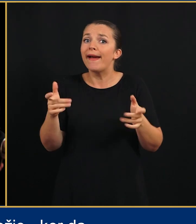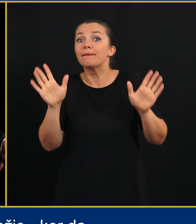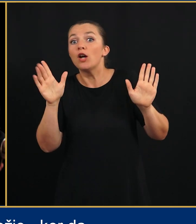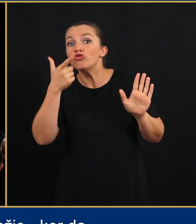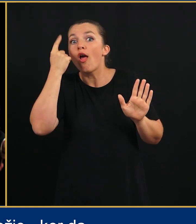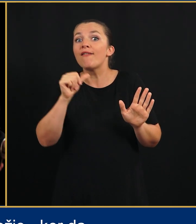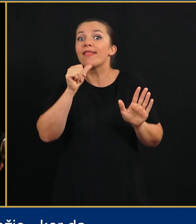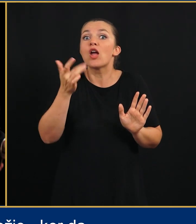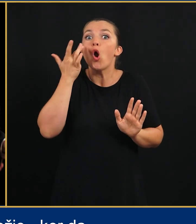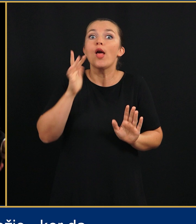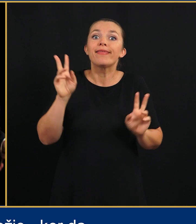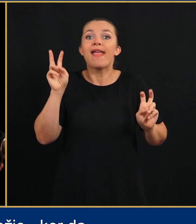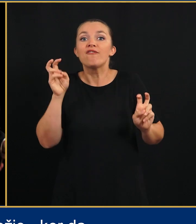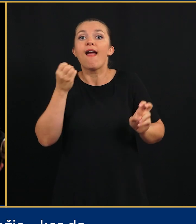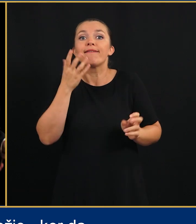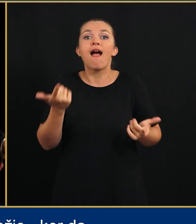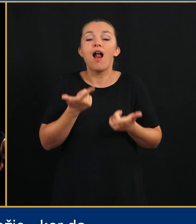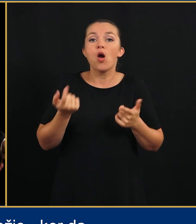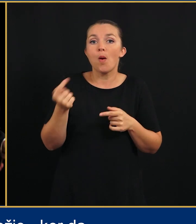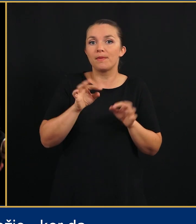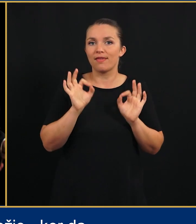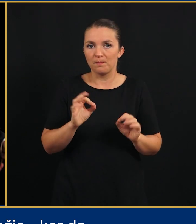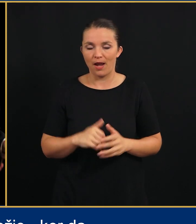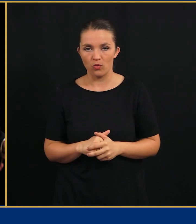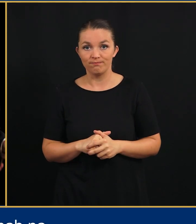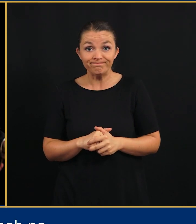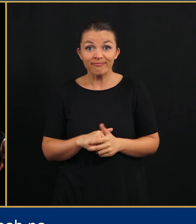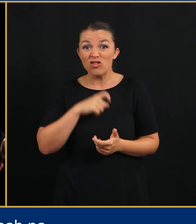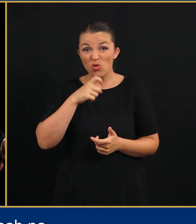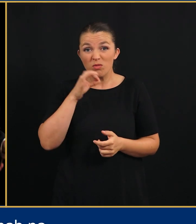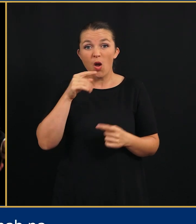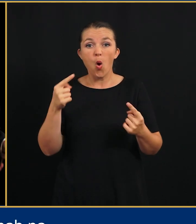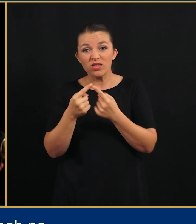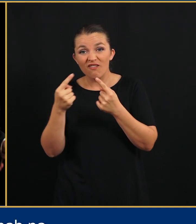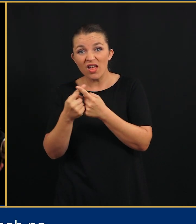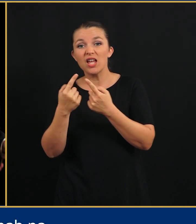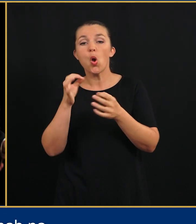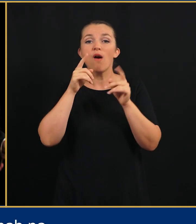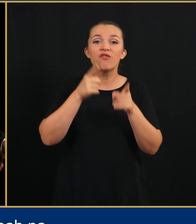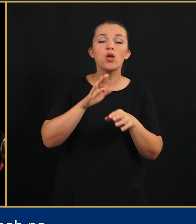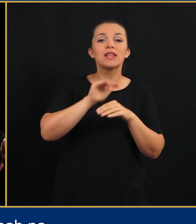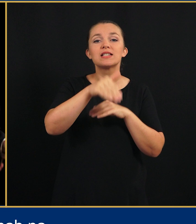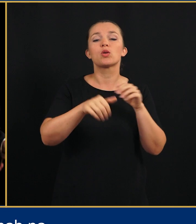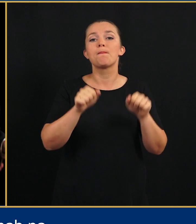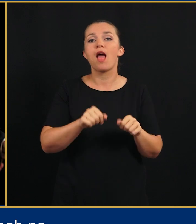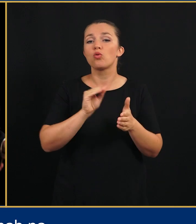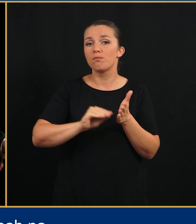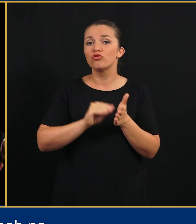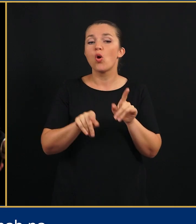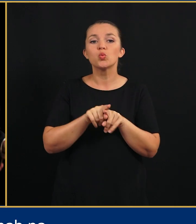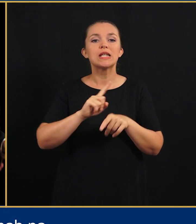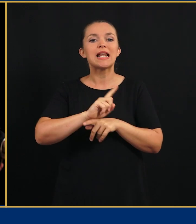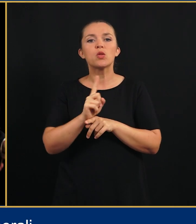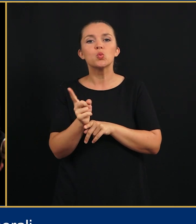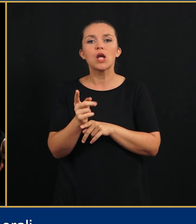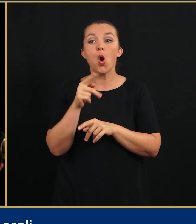da človek nikoli ne ve, kdaj lahko pride prav. Zgodbe o konfliktih in vojnah na Zahodnem Balkanu pišejo tudi